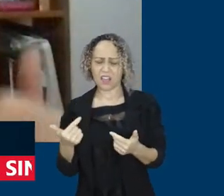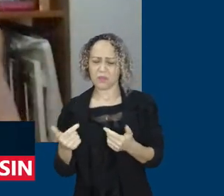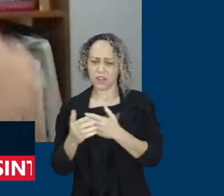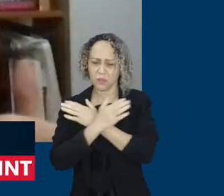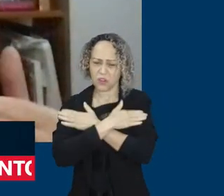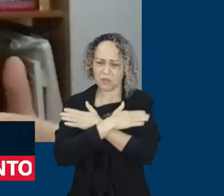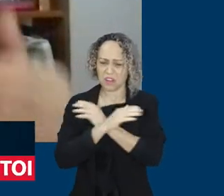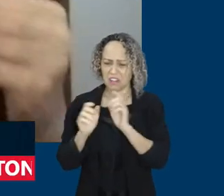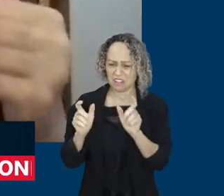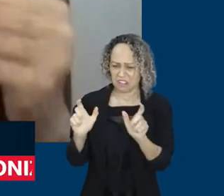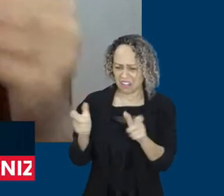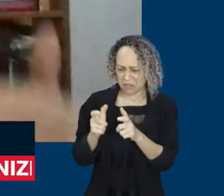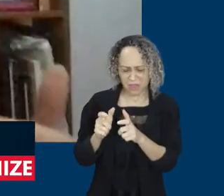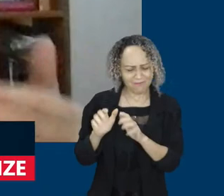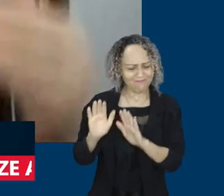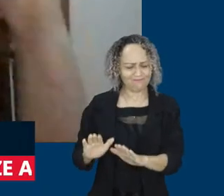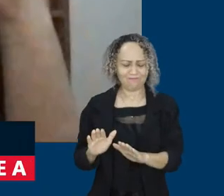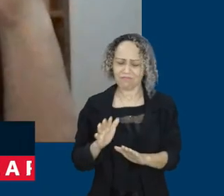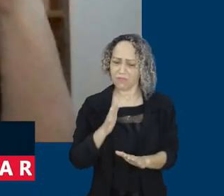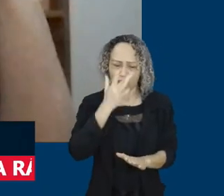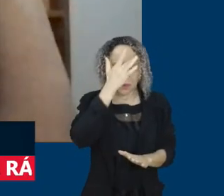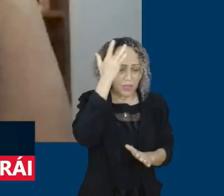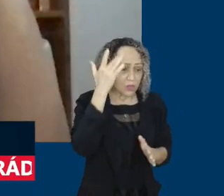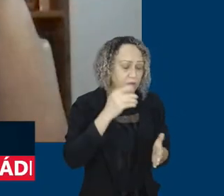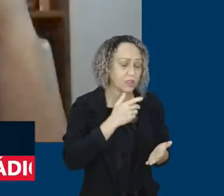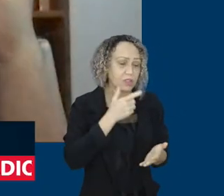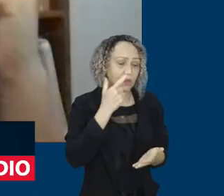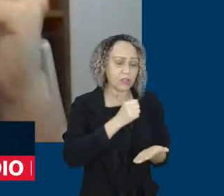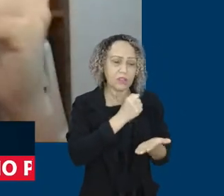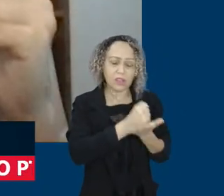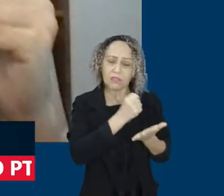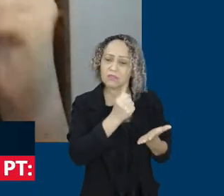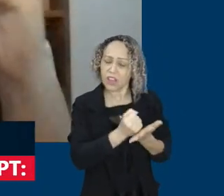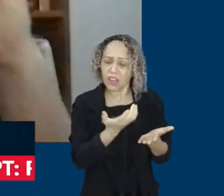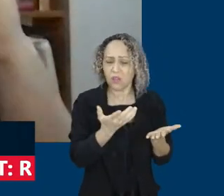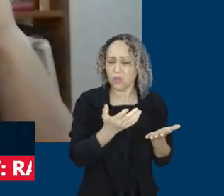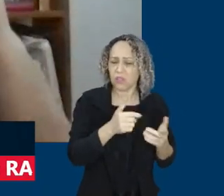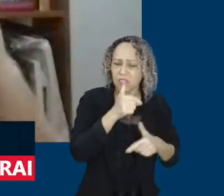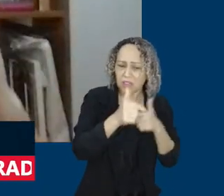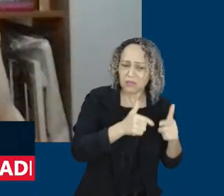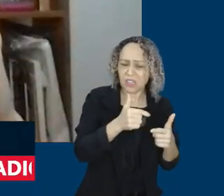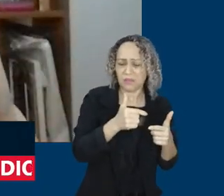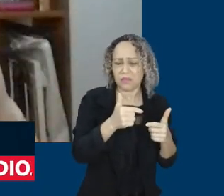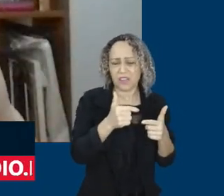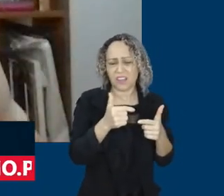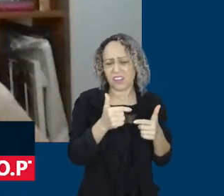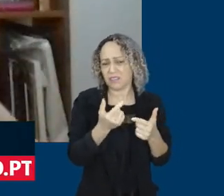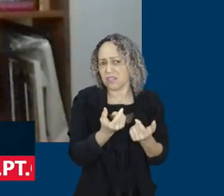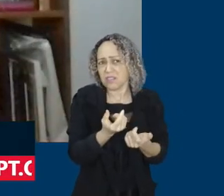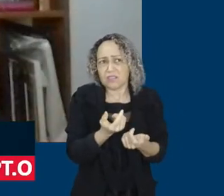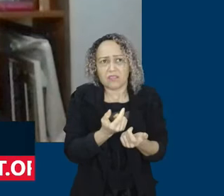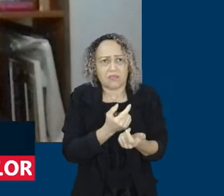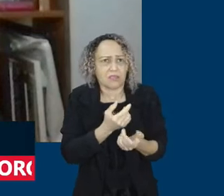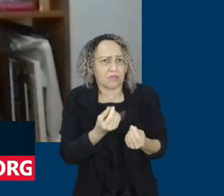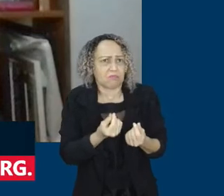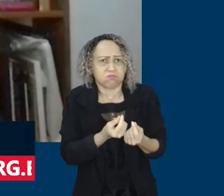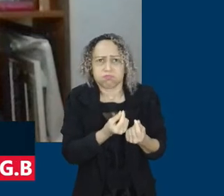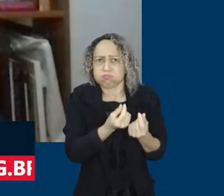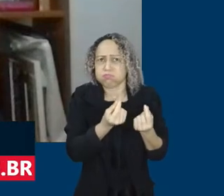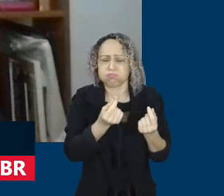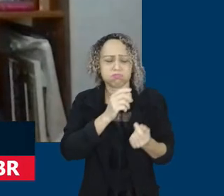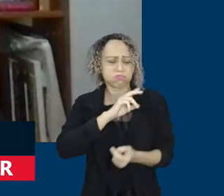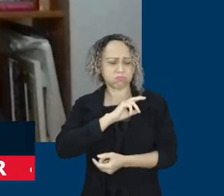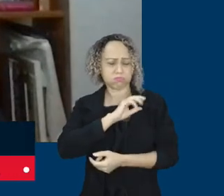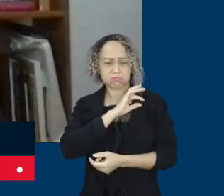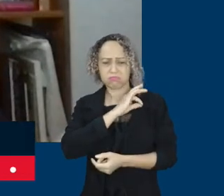assinada tem ganhado muito pouco. Então, a renda da população caiu muito. Este valor não